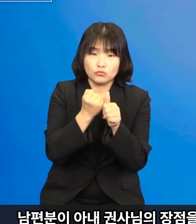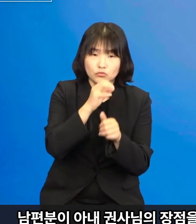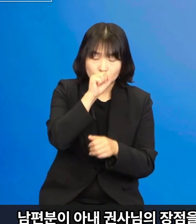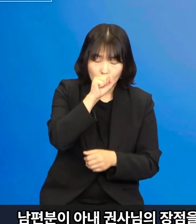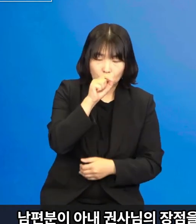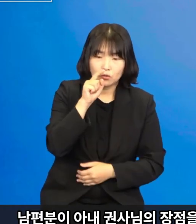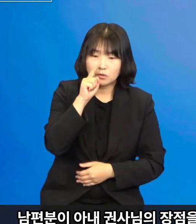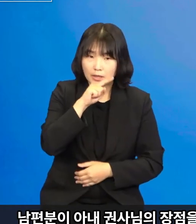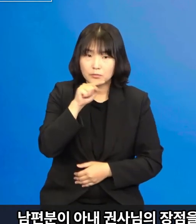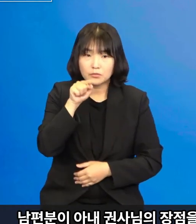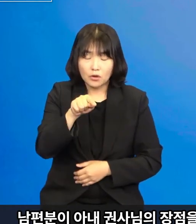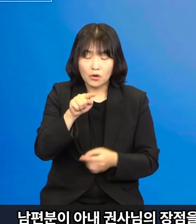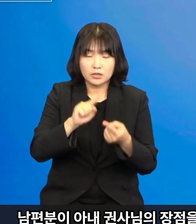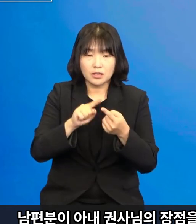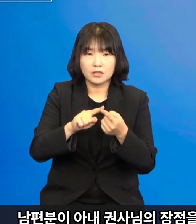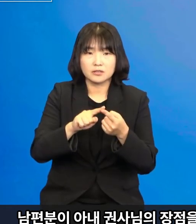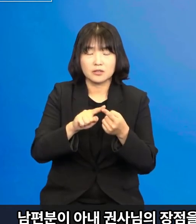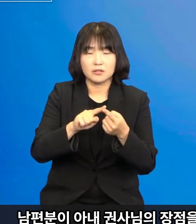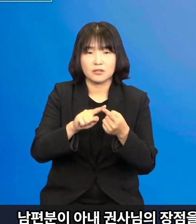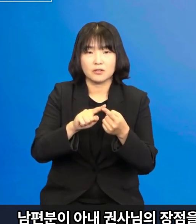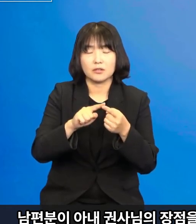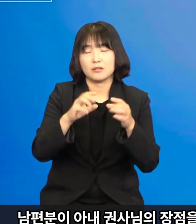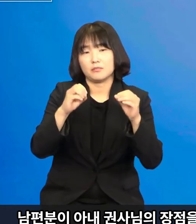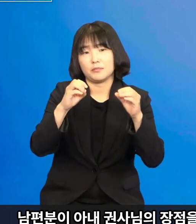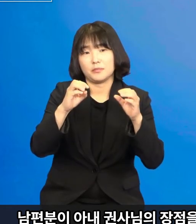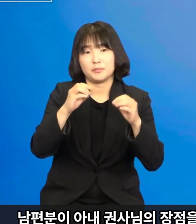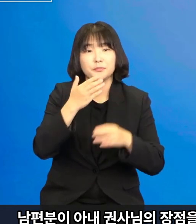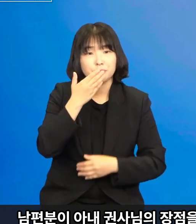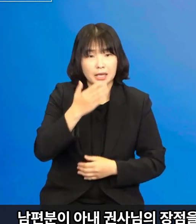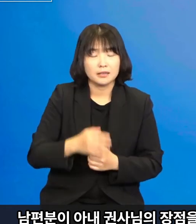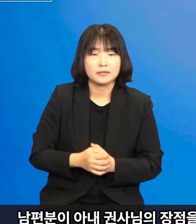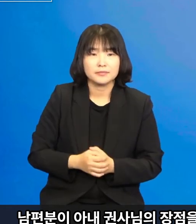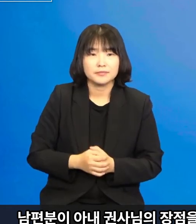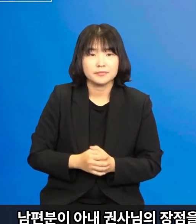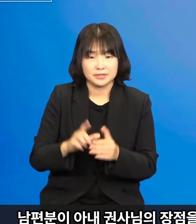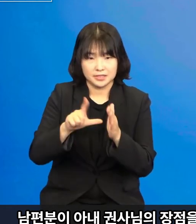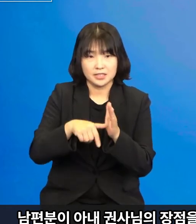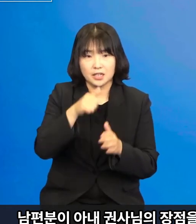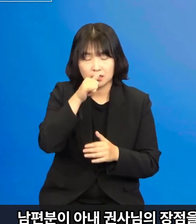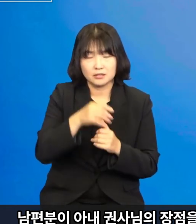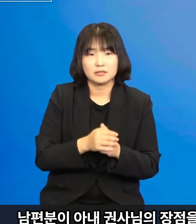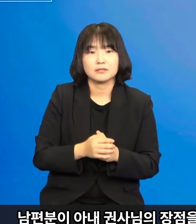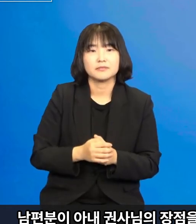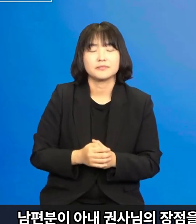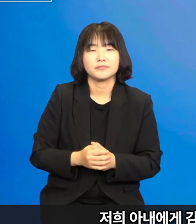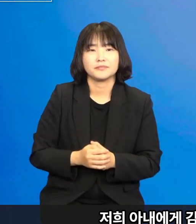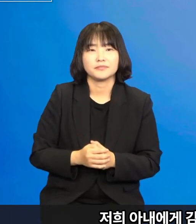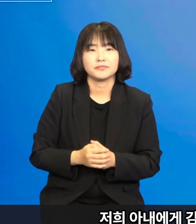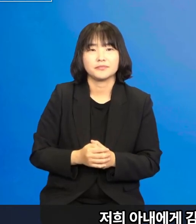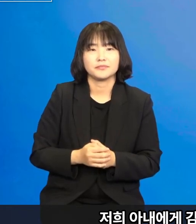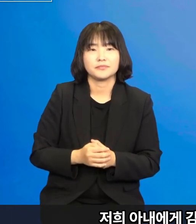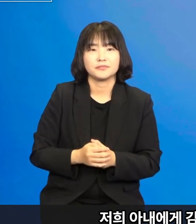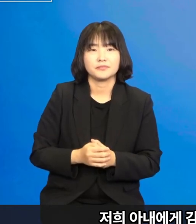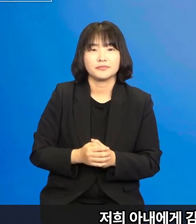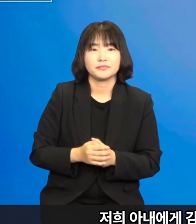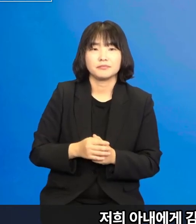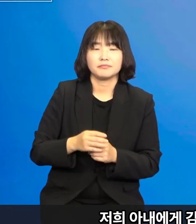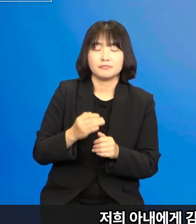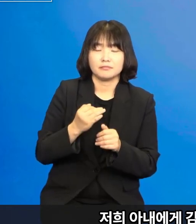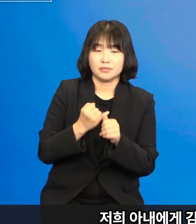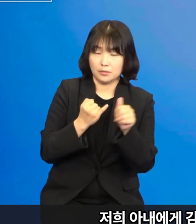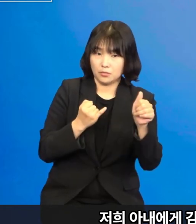남편분이 아내 권사님의 장점을 얘기하는데 이런 얘기를 하시는 거예요. 저희 아내에게